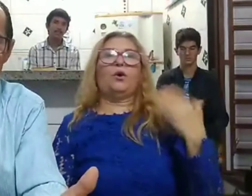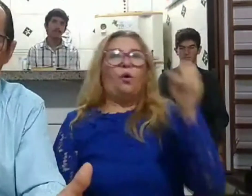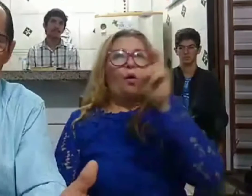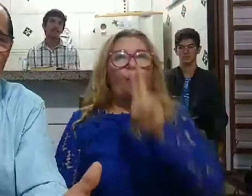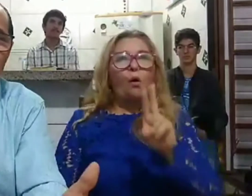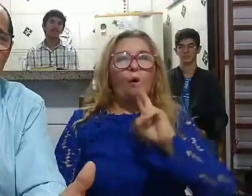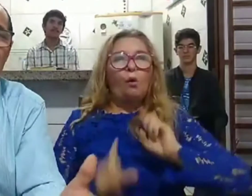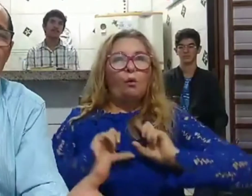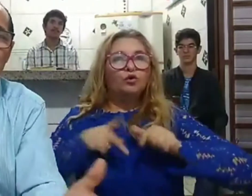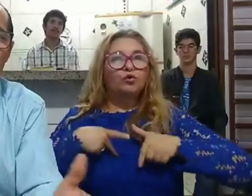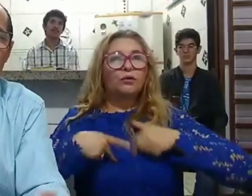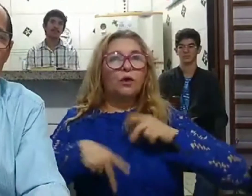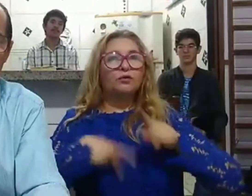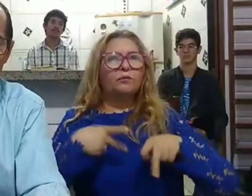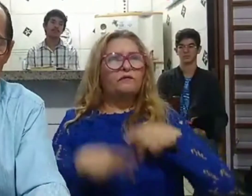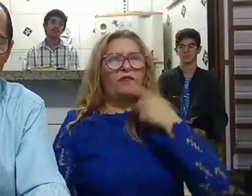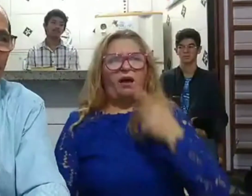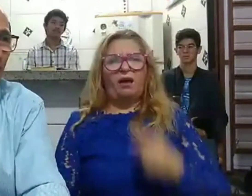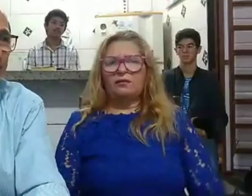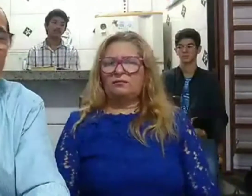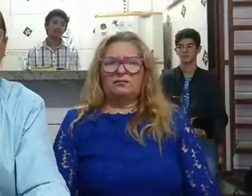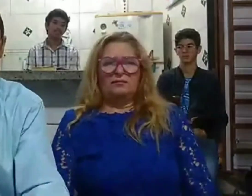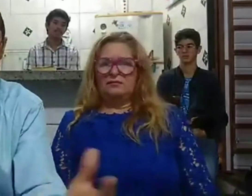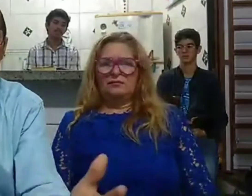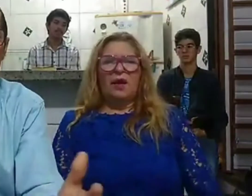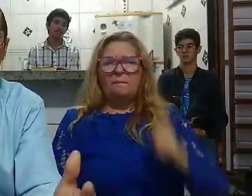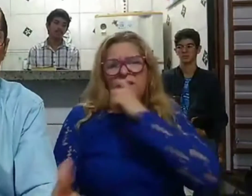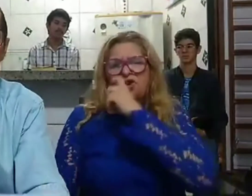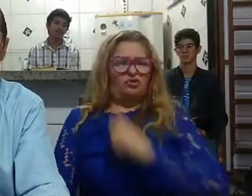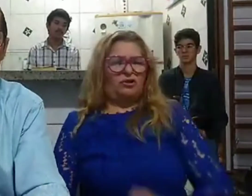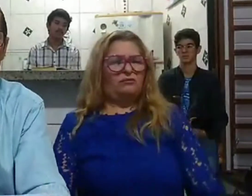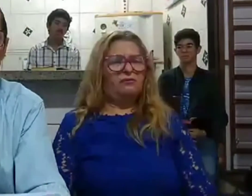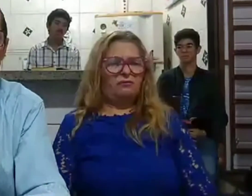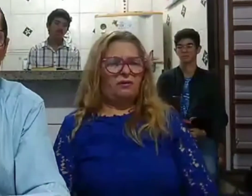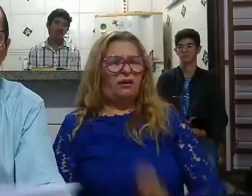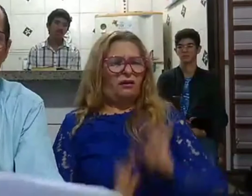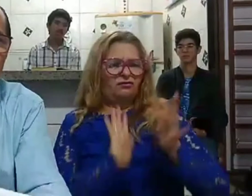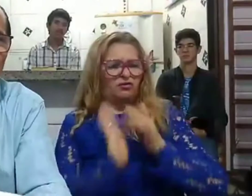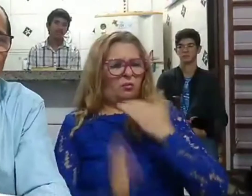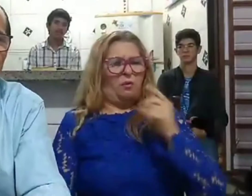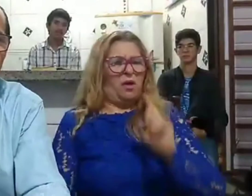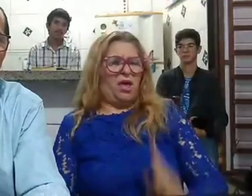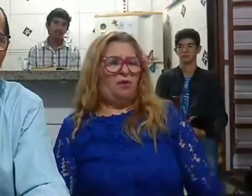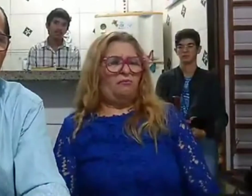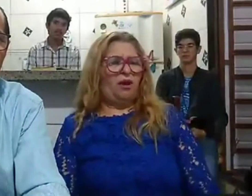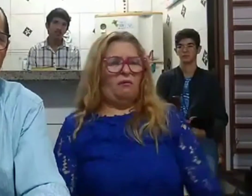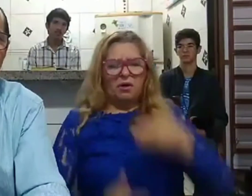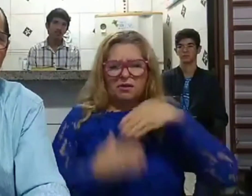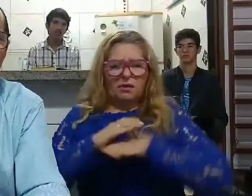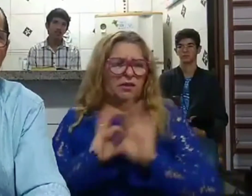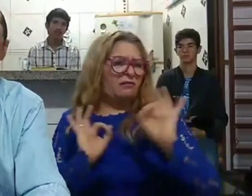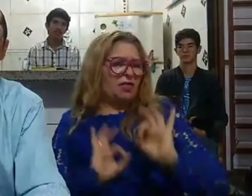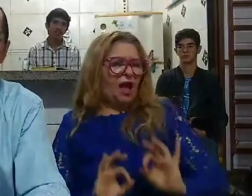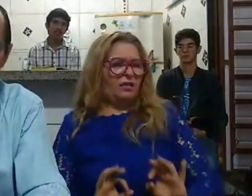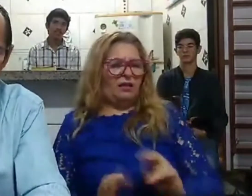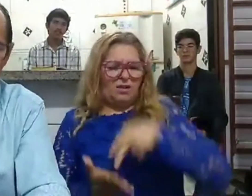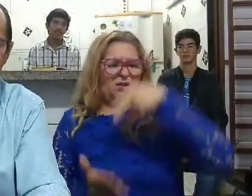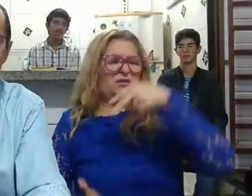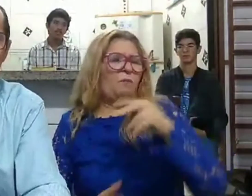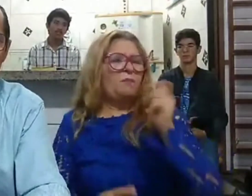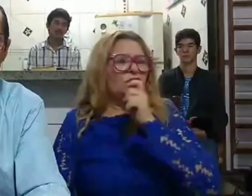dizer: inventaram que ele morreu e agora estão inventando que ele ressuscitou. Mas ele nem foi sepultado. Então ele